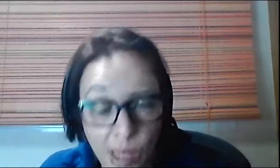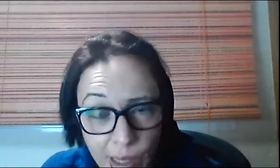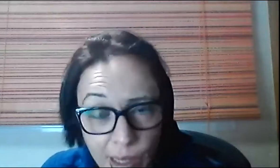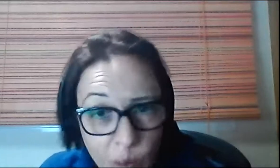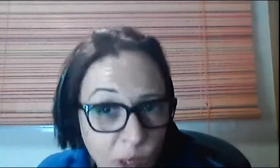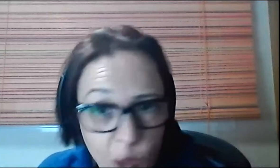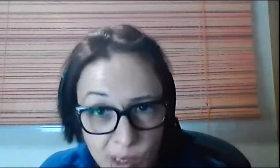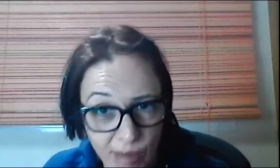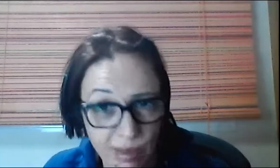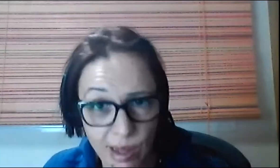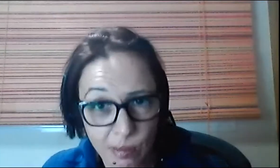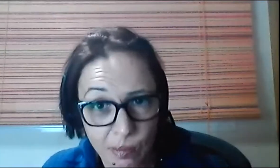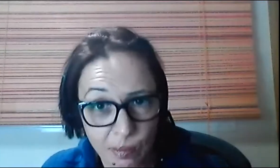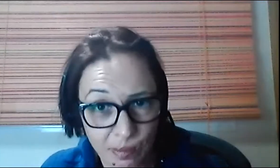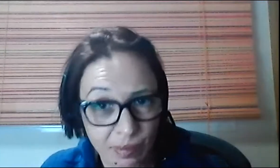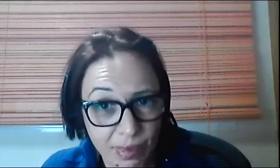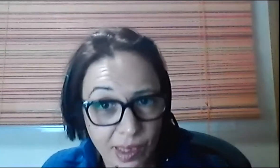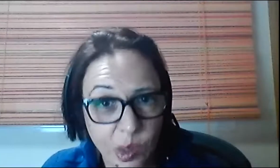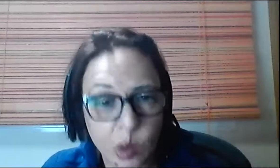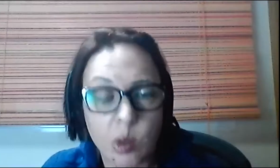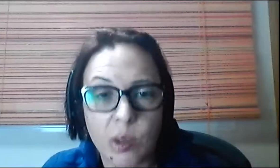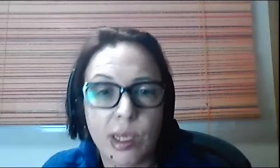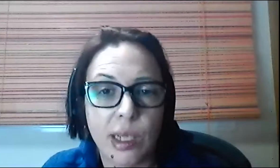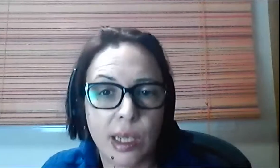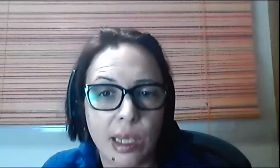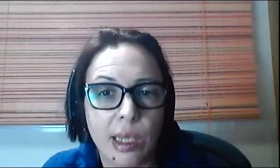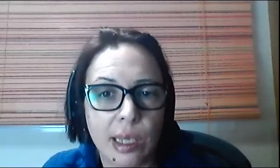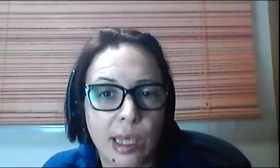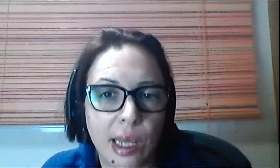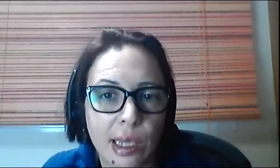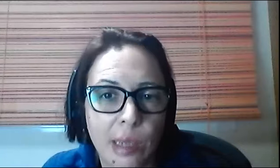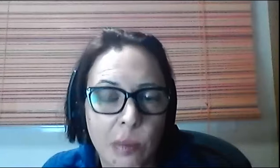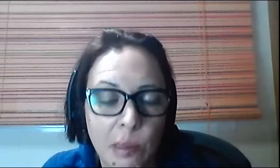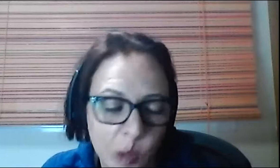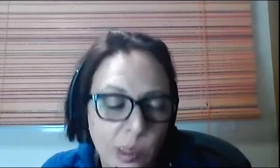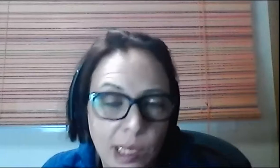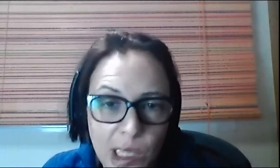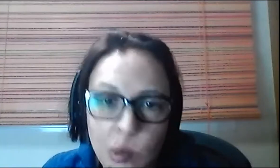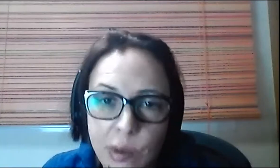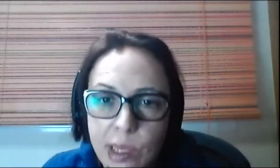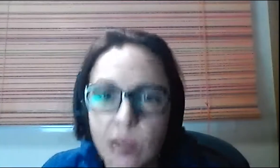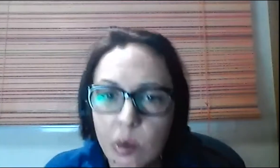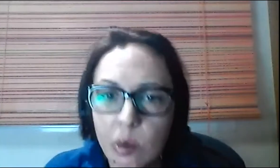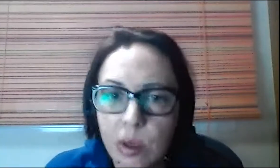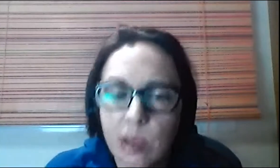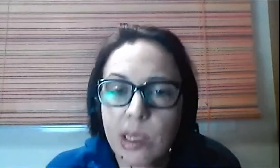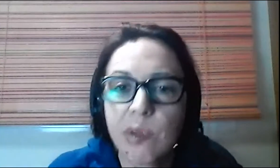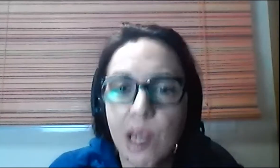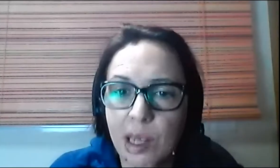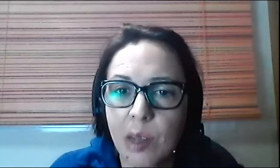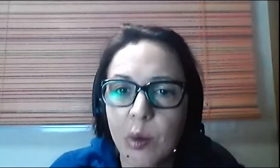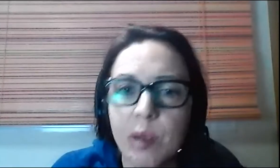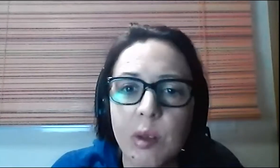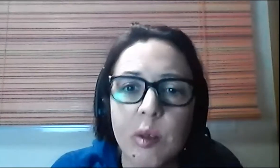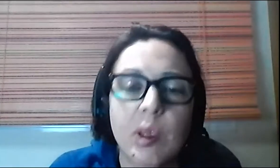una en un centro residencial. Entonces yo creo que hay que primero explicarles muy bien qué significa